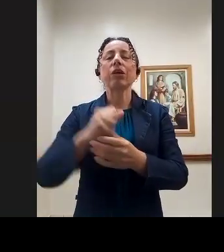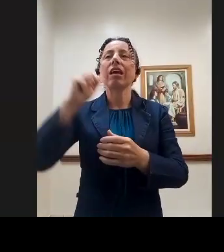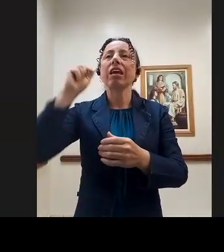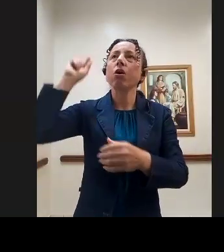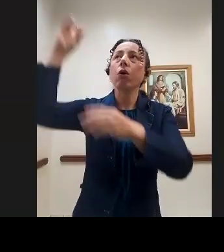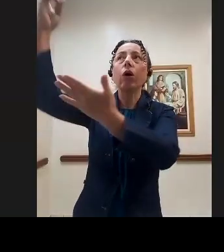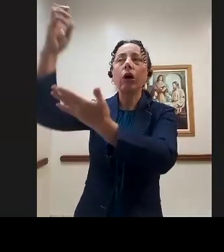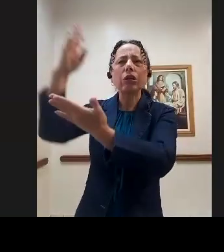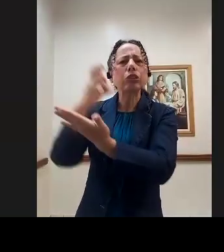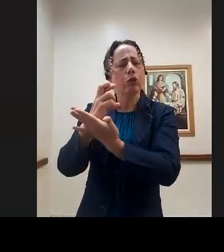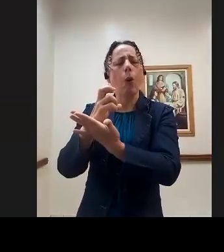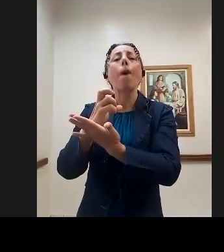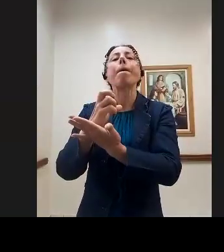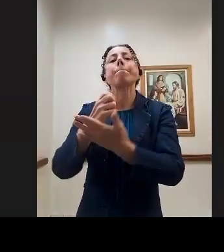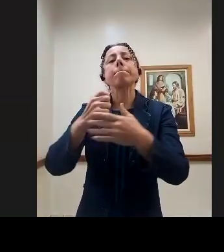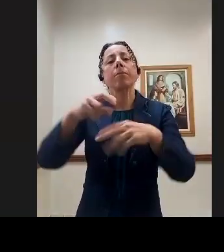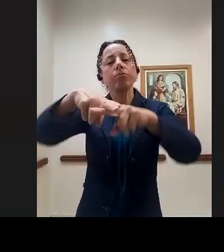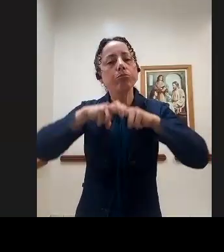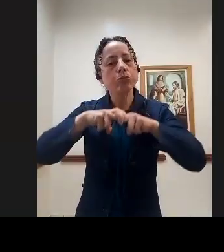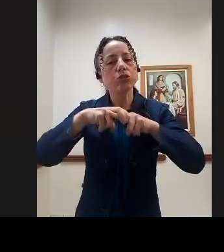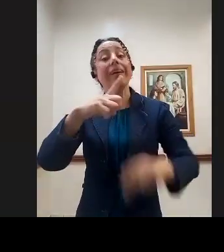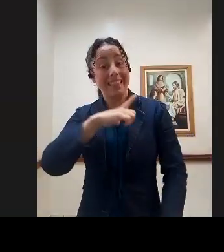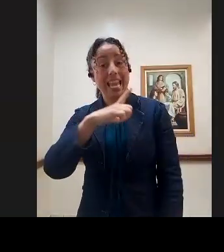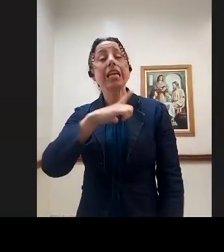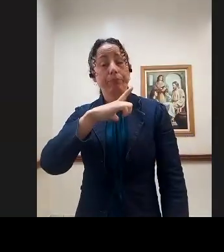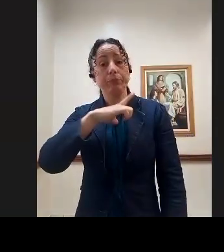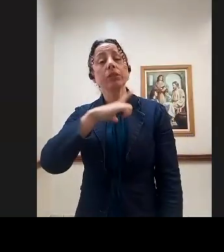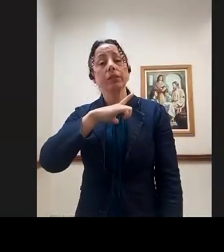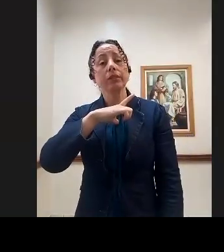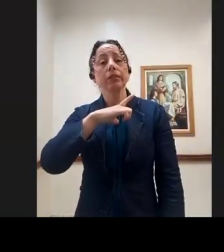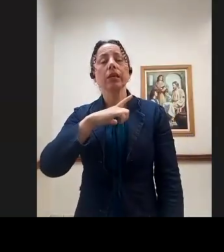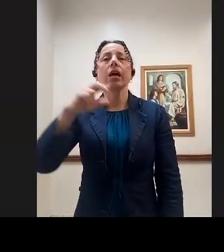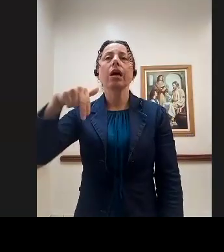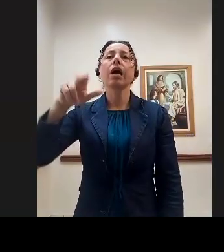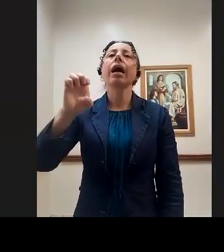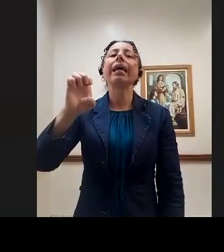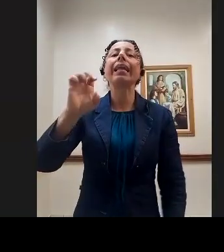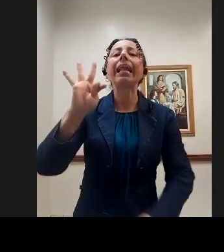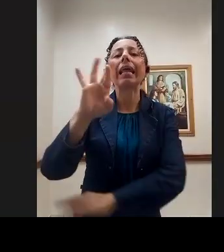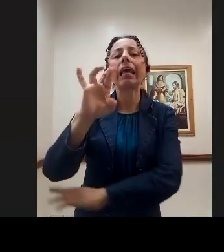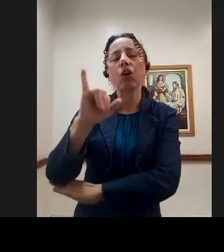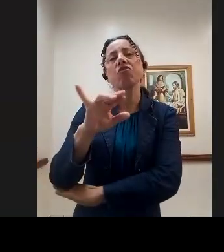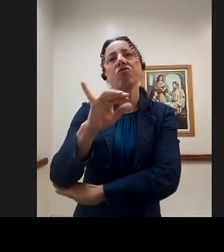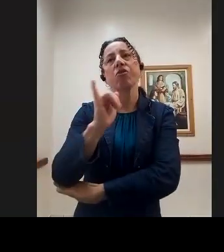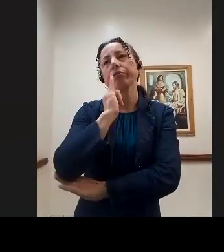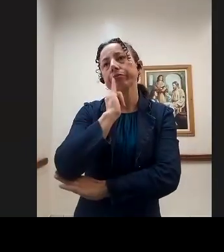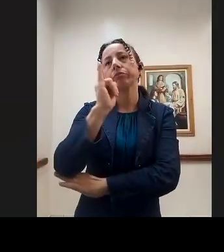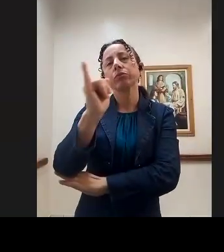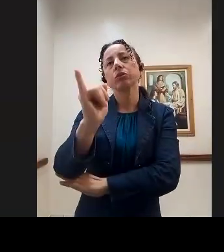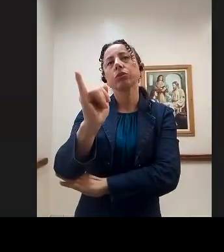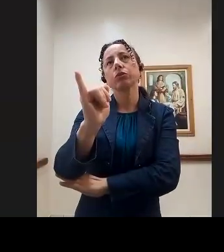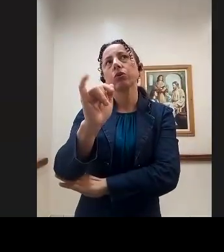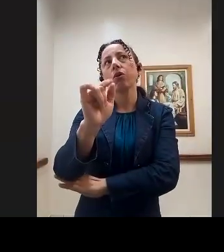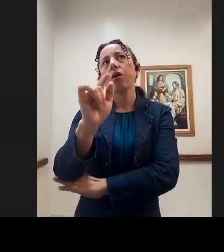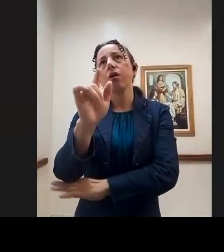tudo. Como o Nefi falou, às vezes não entendemos o que ele